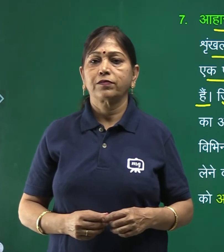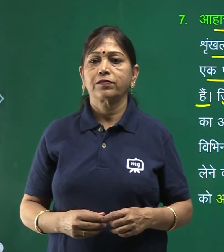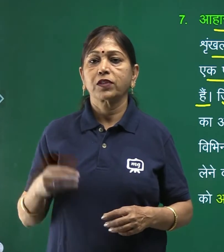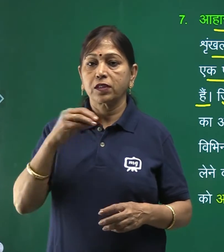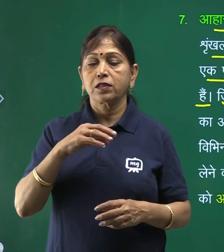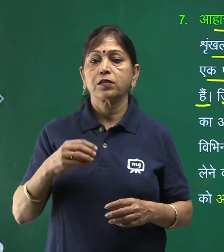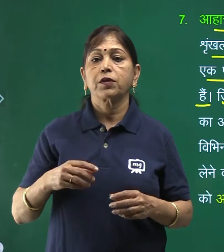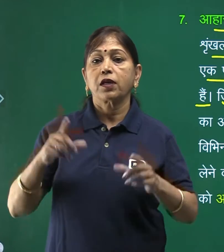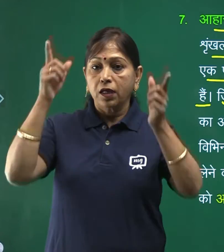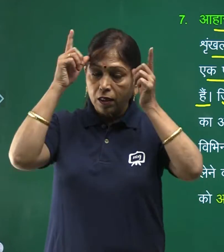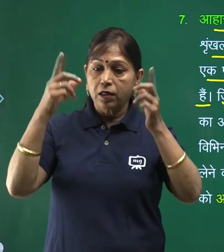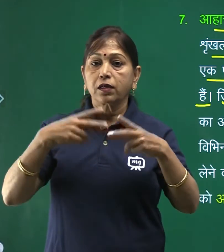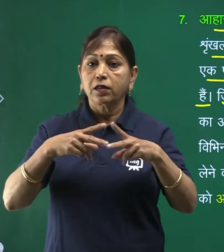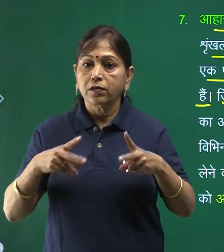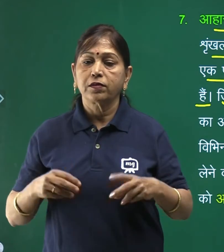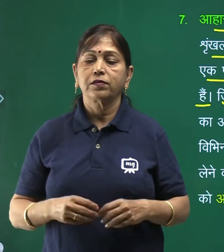जिसमें जीव